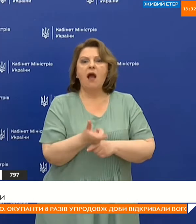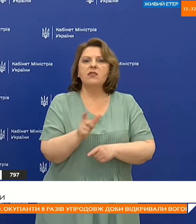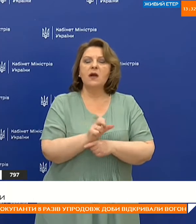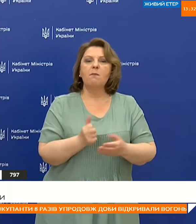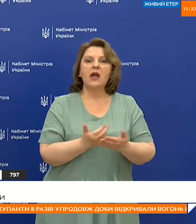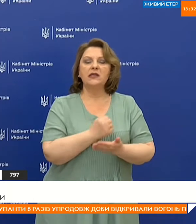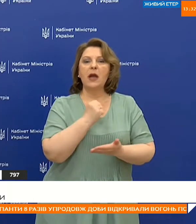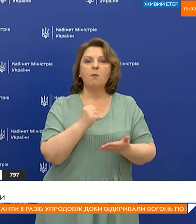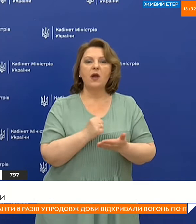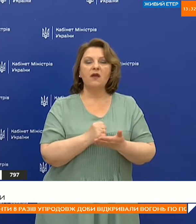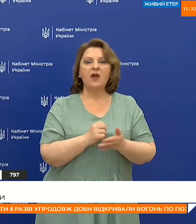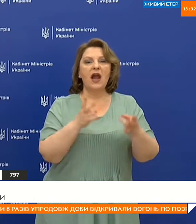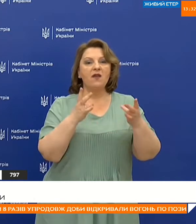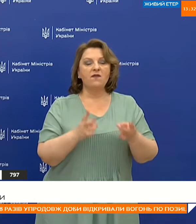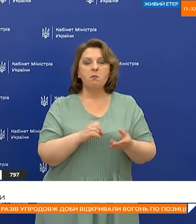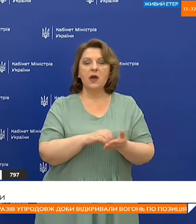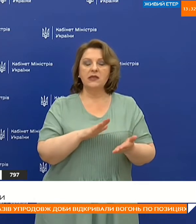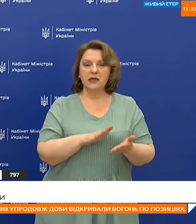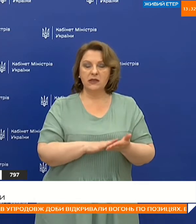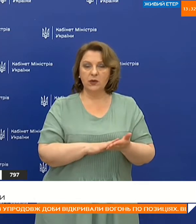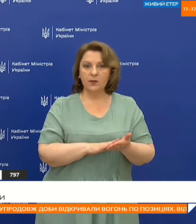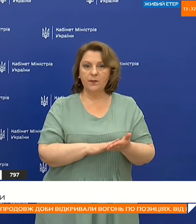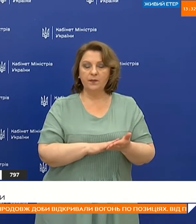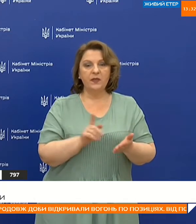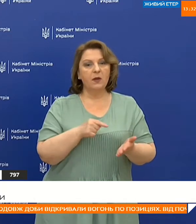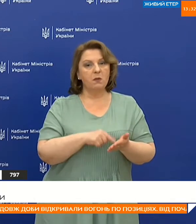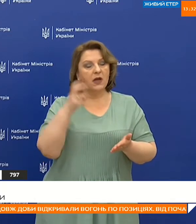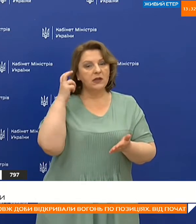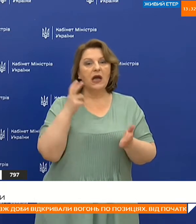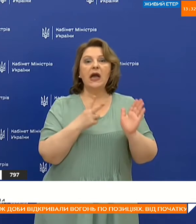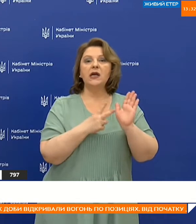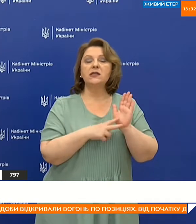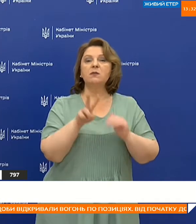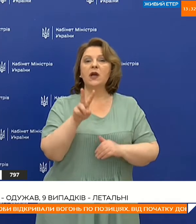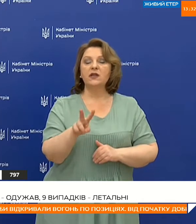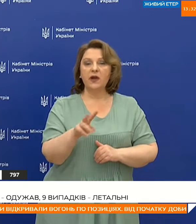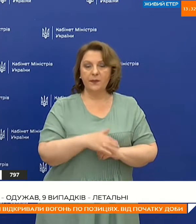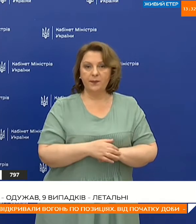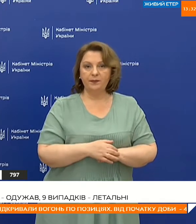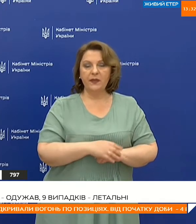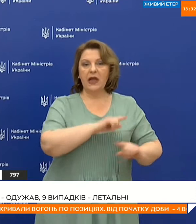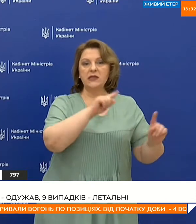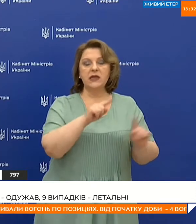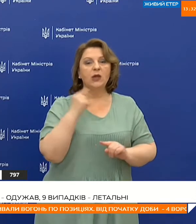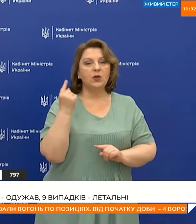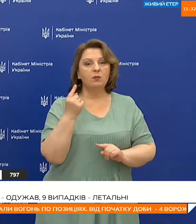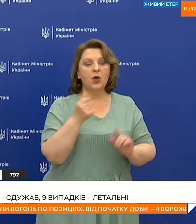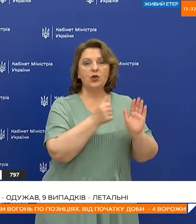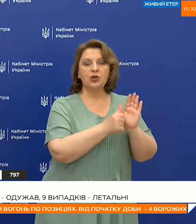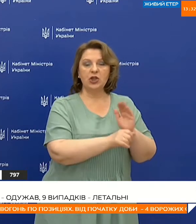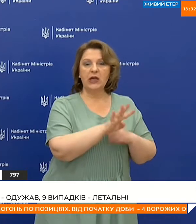найбільша кількість підтверджених випадків зареєстрована. В місті Київ – 72, Закарпатська область